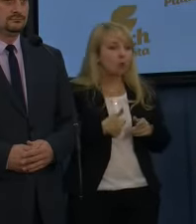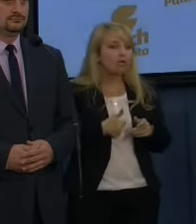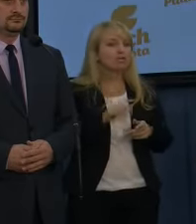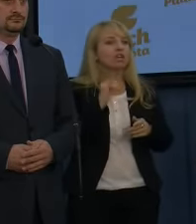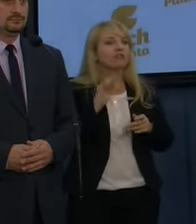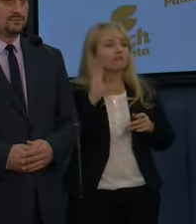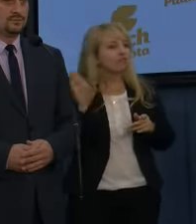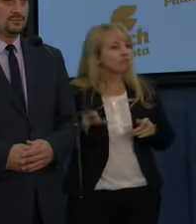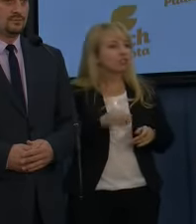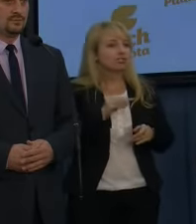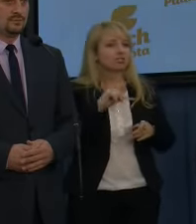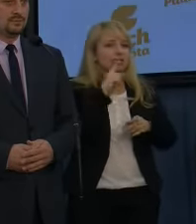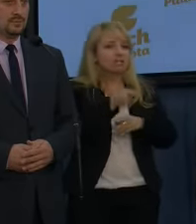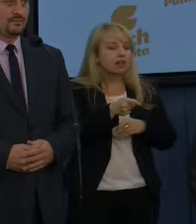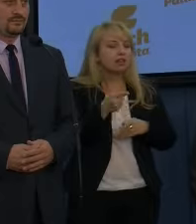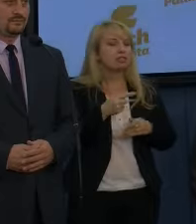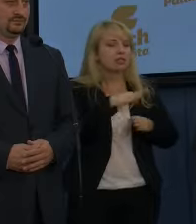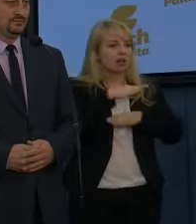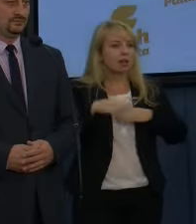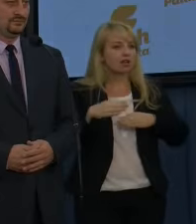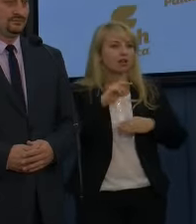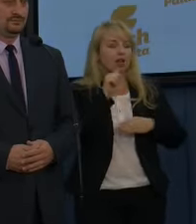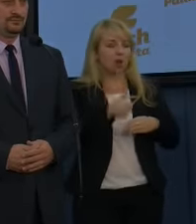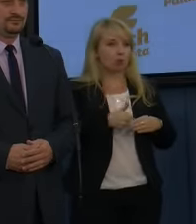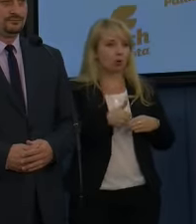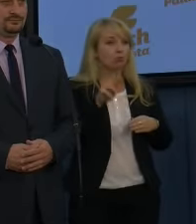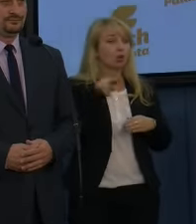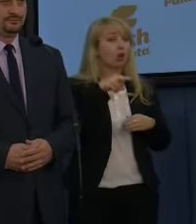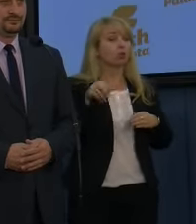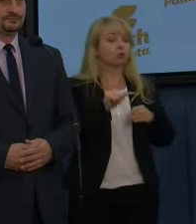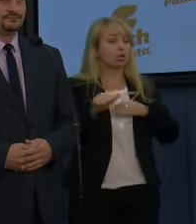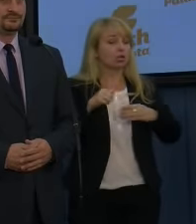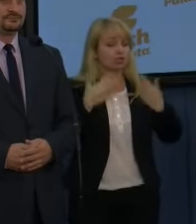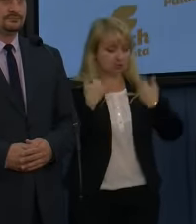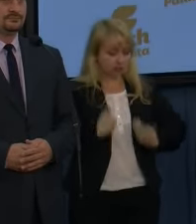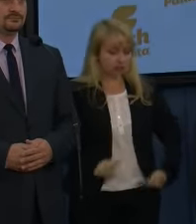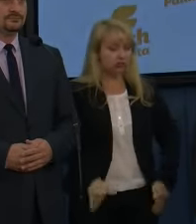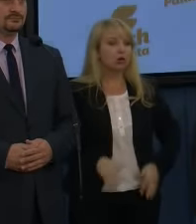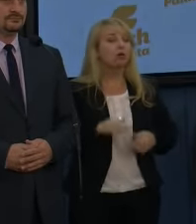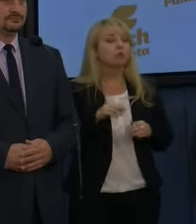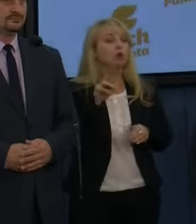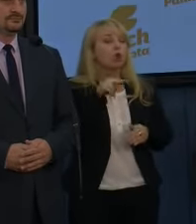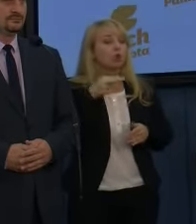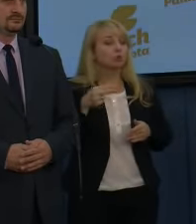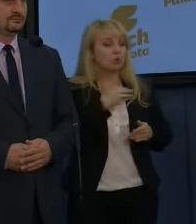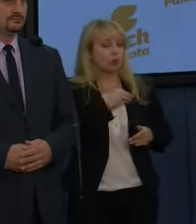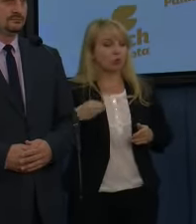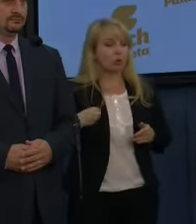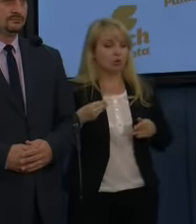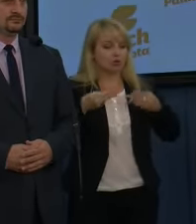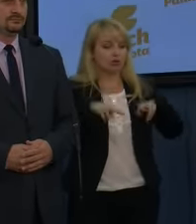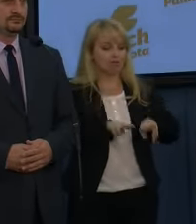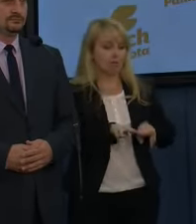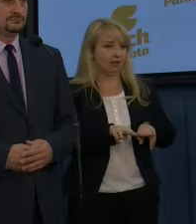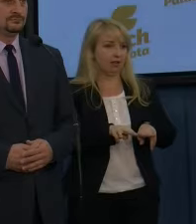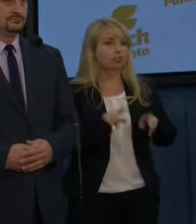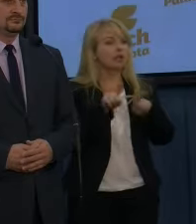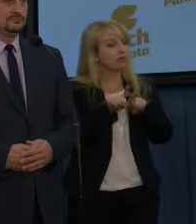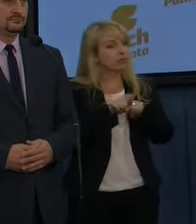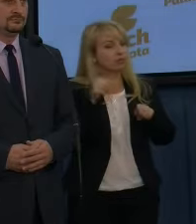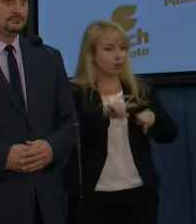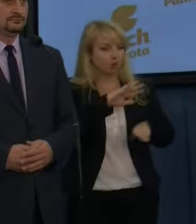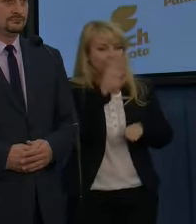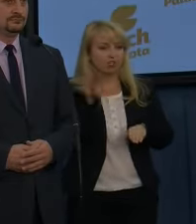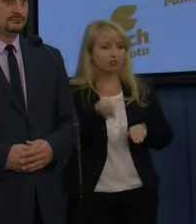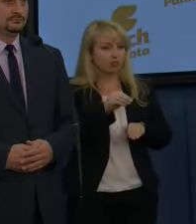zaleceniami Rady Europy, która jak wiadomo jest ciałem, do którego Polska należy, no i powinna się stosować również do tych